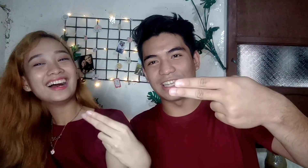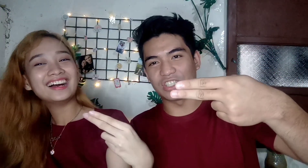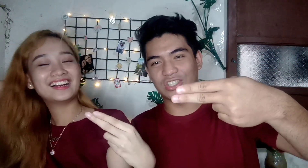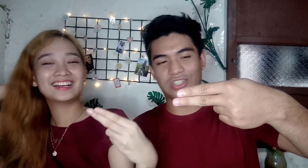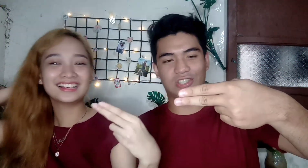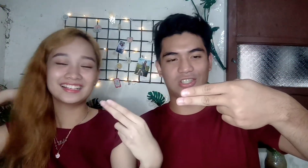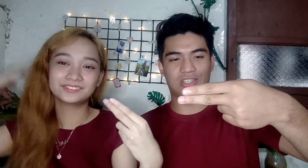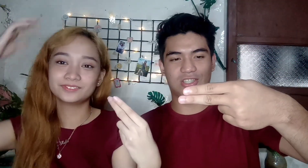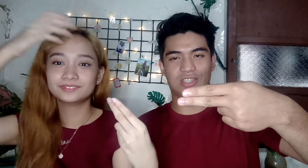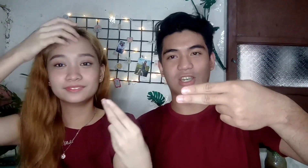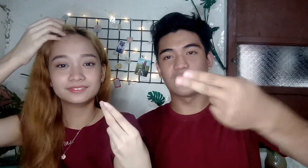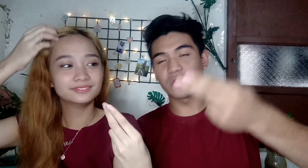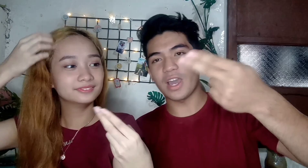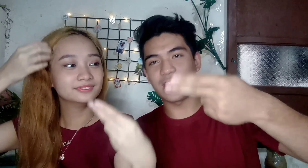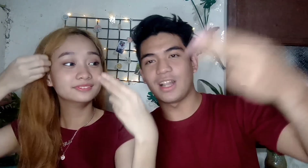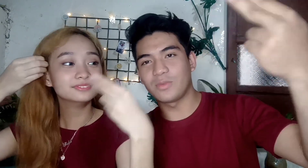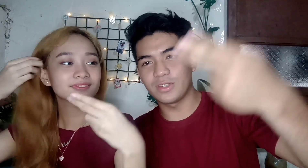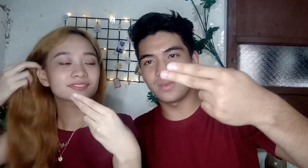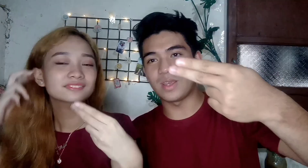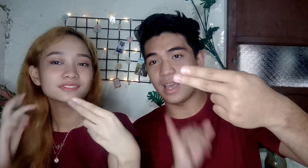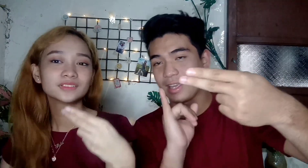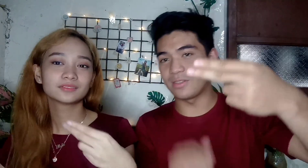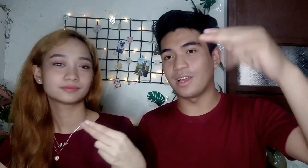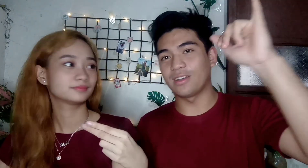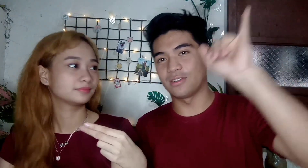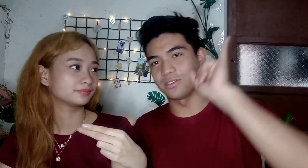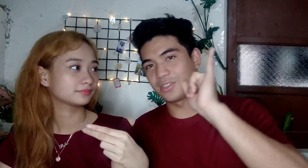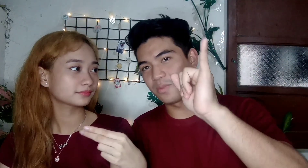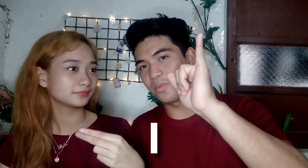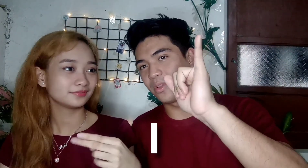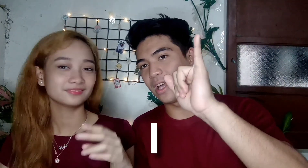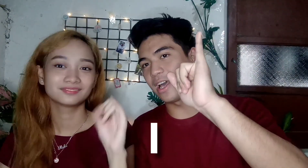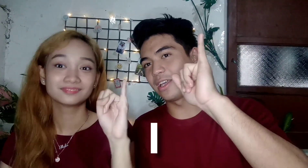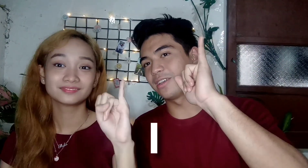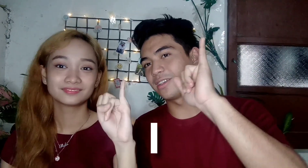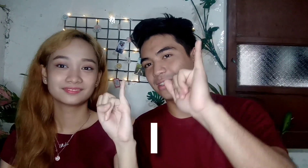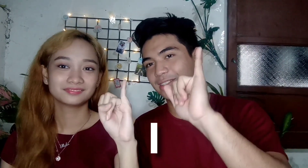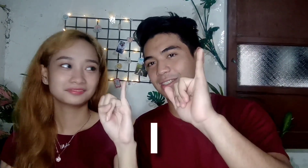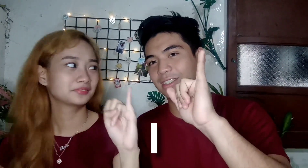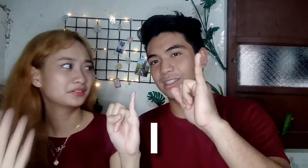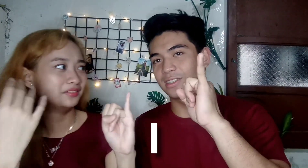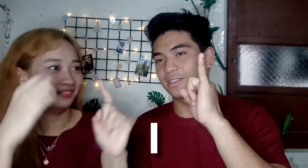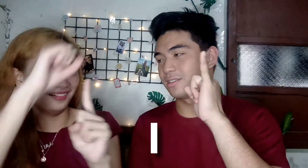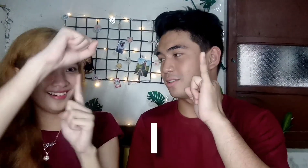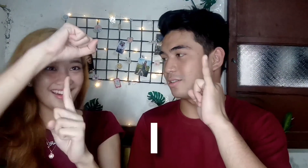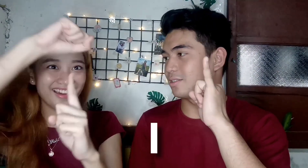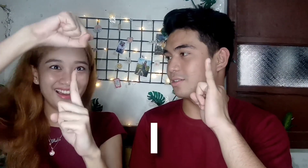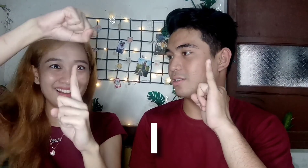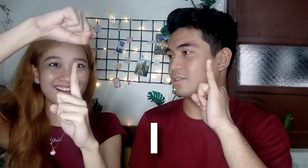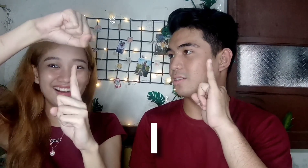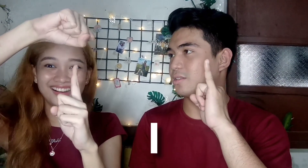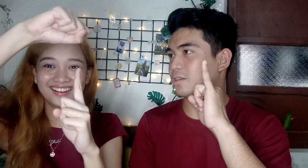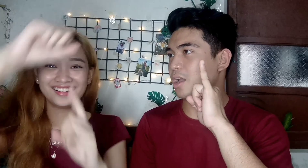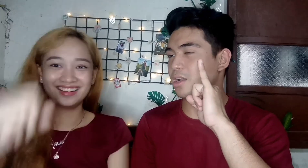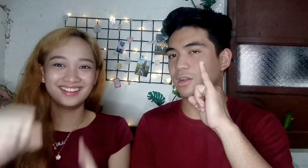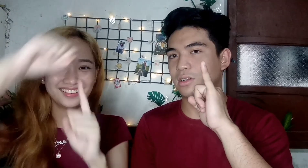H. Yung I, alam nyo na may I, di ba? Oh, simple, I. Ha?